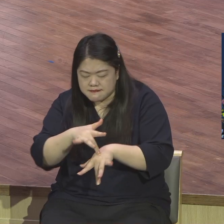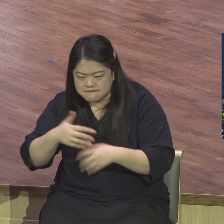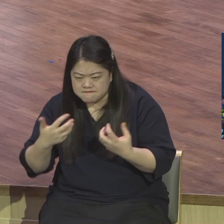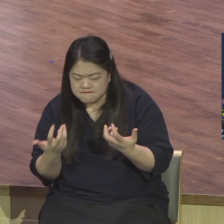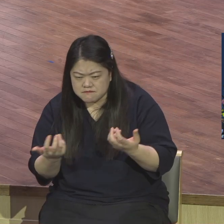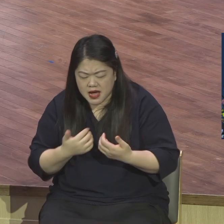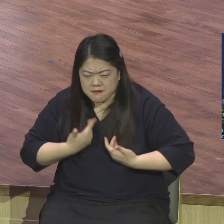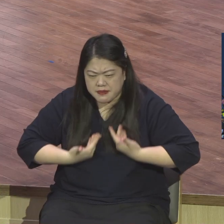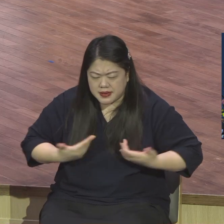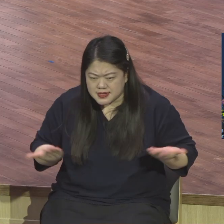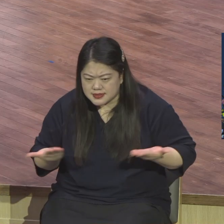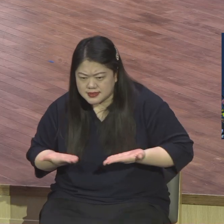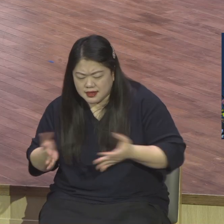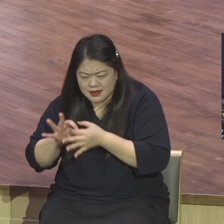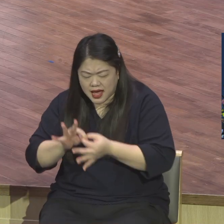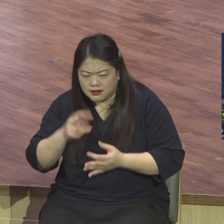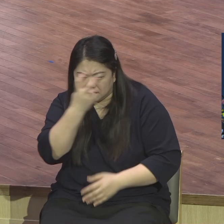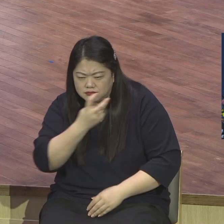희미하게,